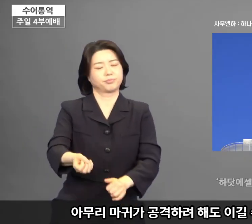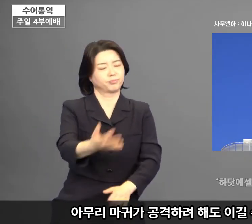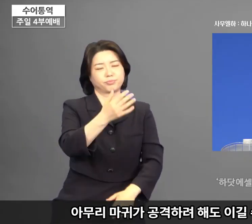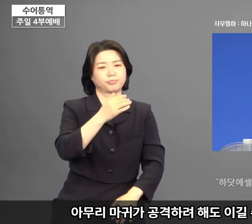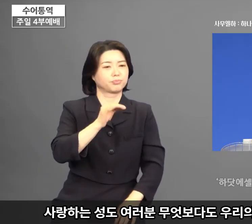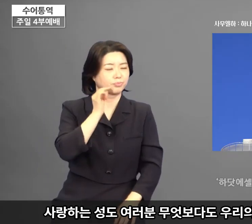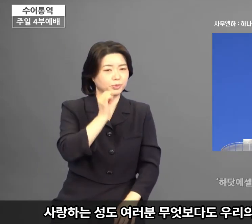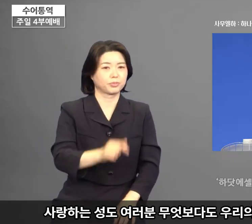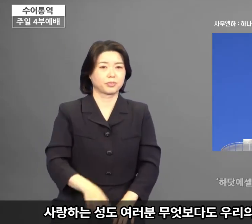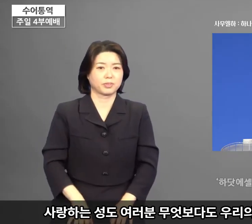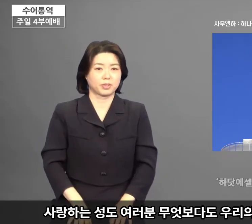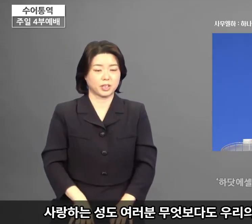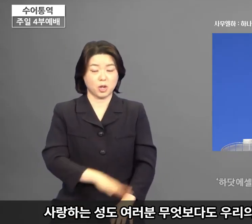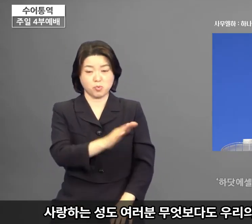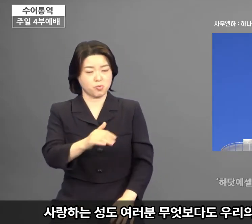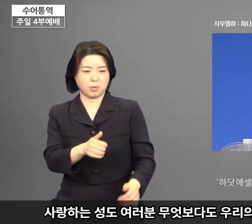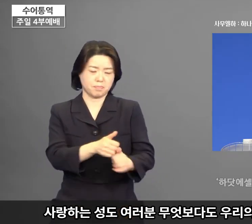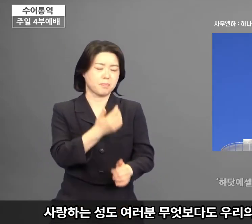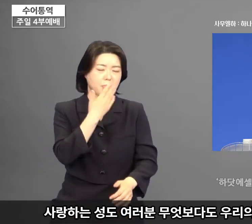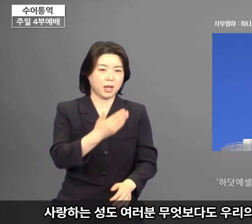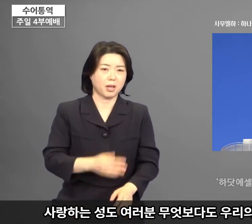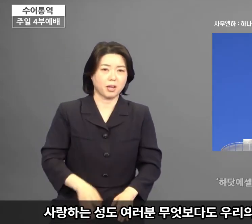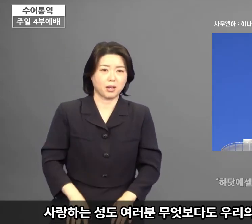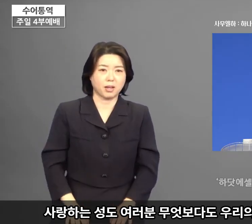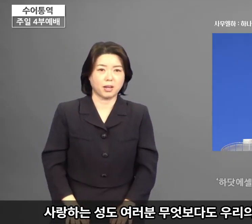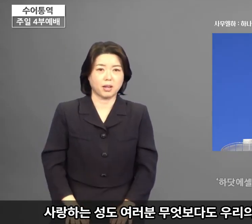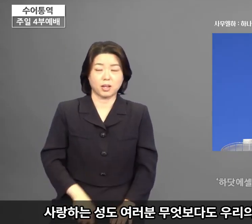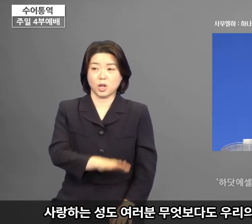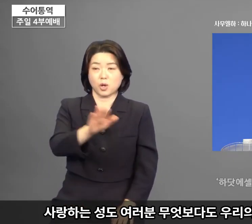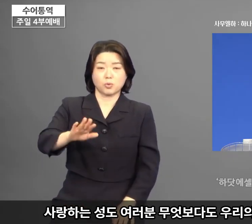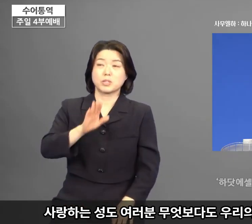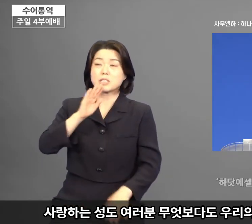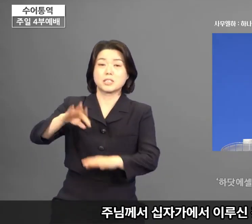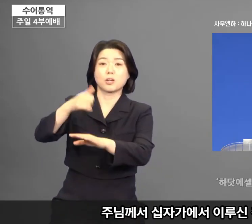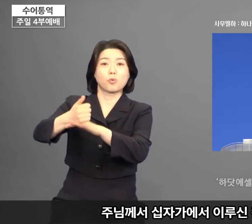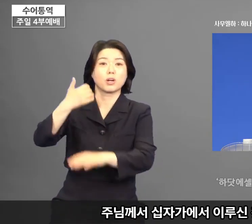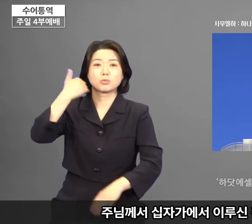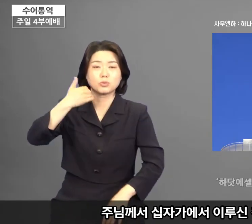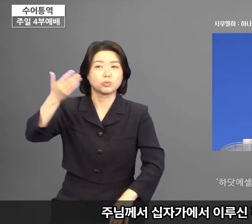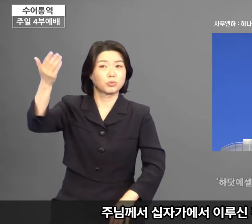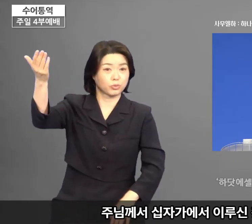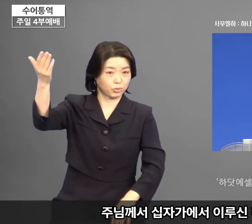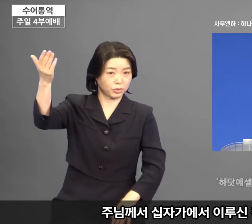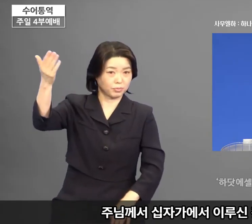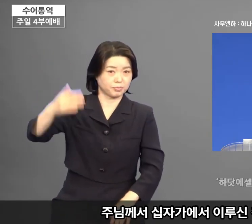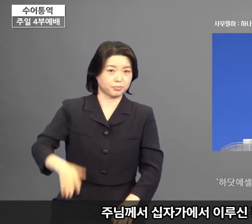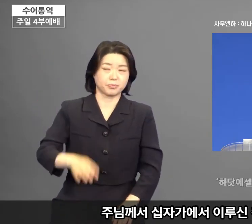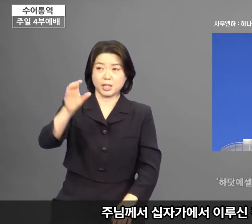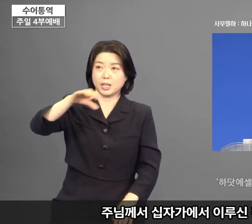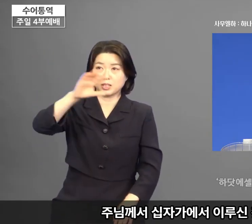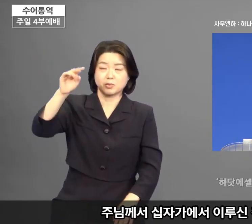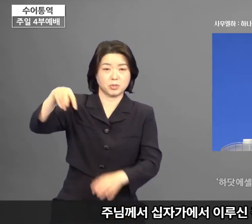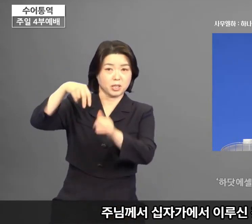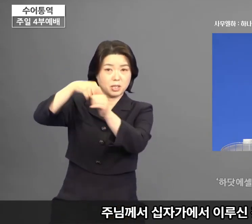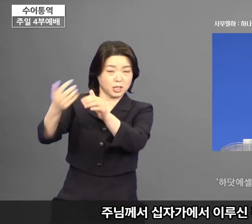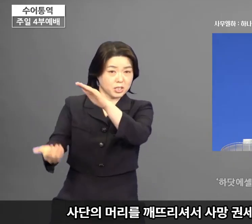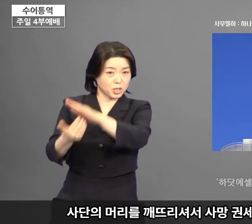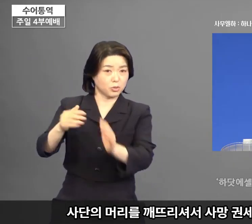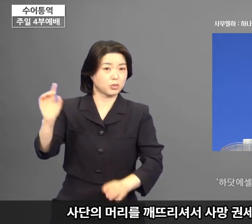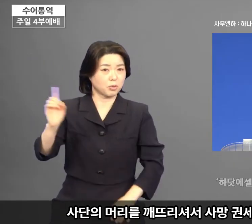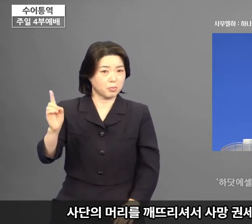없다는 것입니다. 사랑하는 성도 여러분, 무엇보다도 우리의 진정한 왕이 누구십니까? 주님께서 십자가에서 이루신 것이